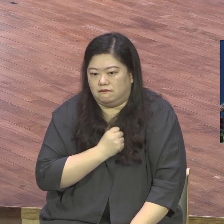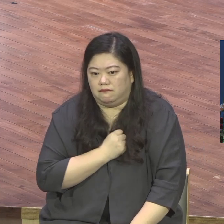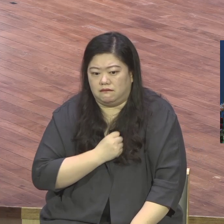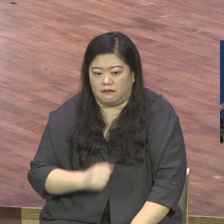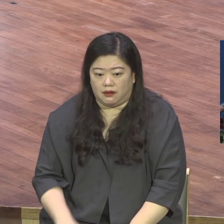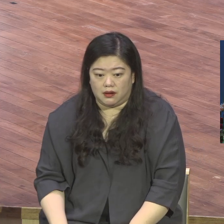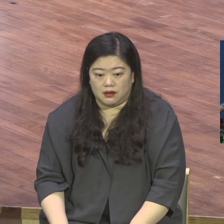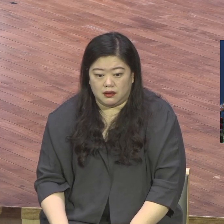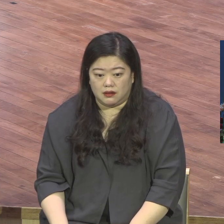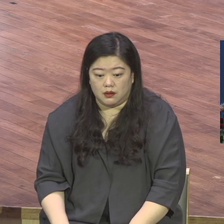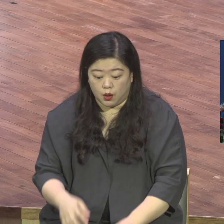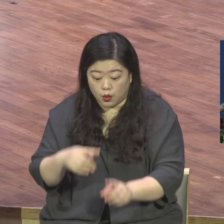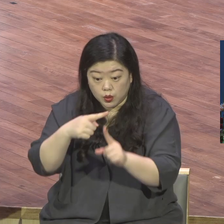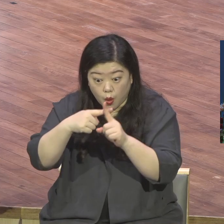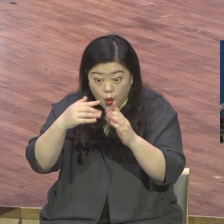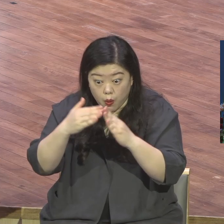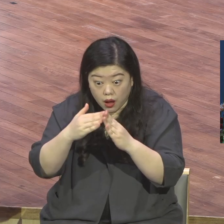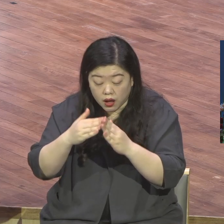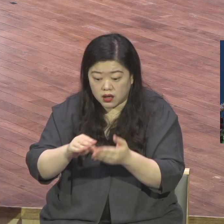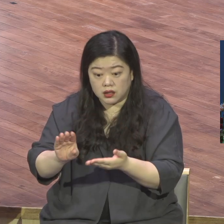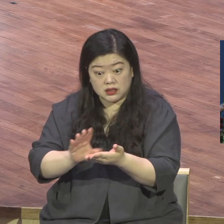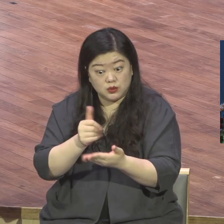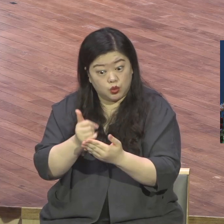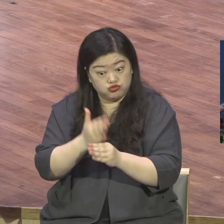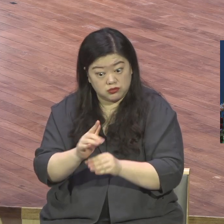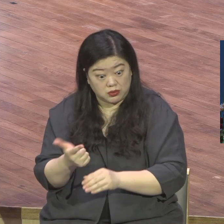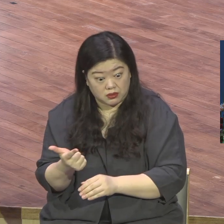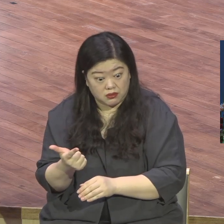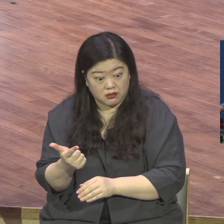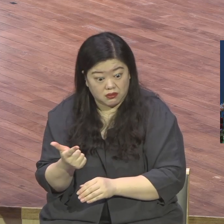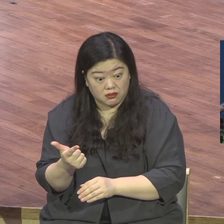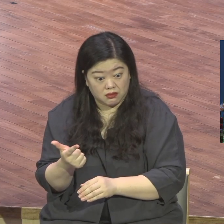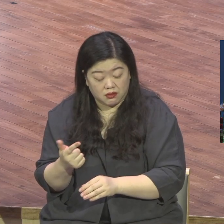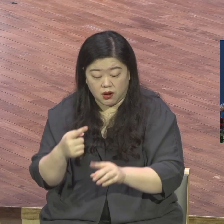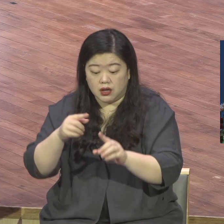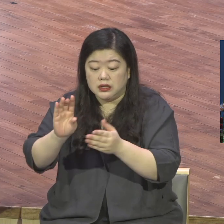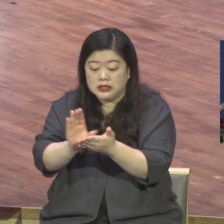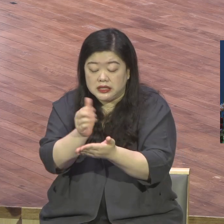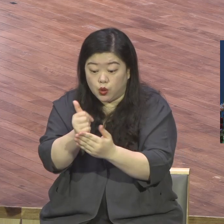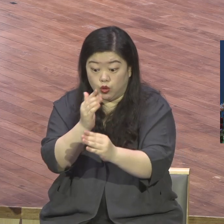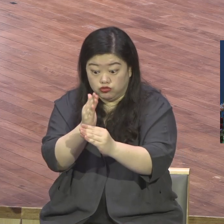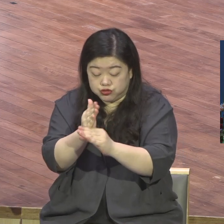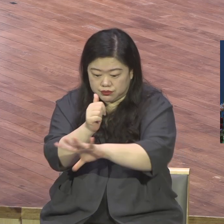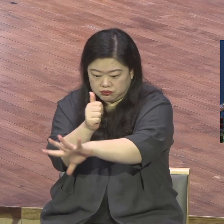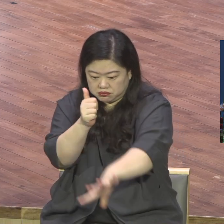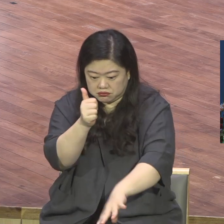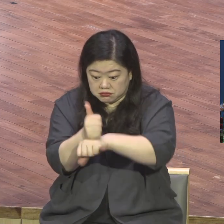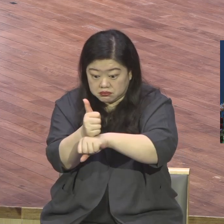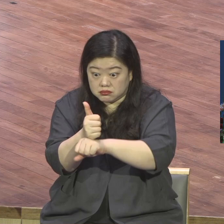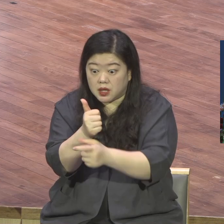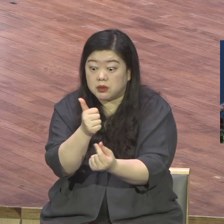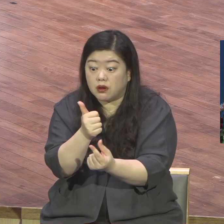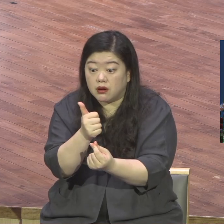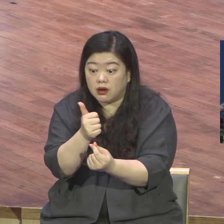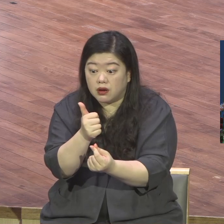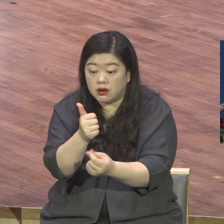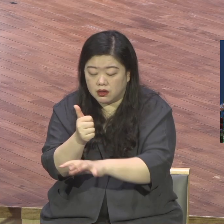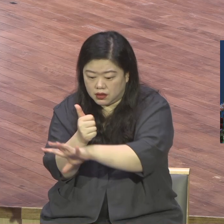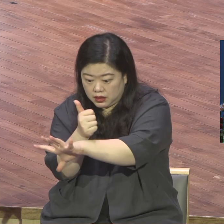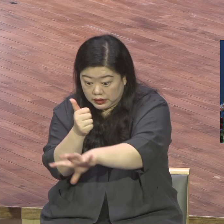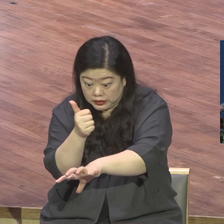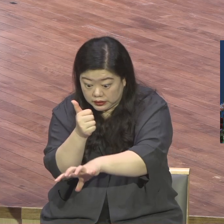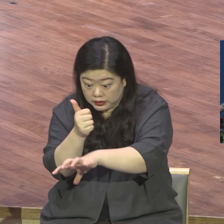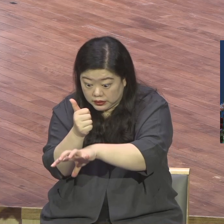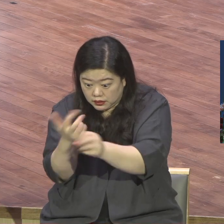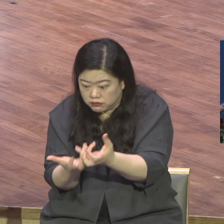그리스도가 주인인데 지체들이 각자 맡은 역할들을 통해서 채워져 가야 되는데 꽉 눌리고 있어요. 꽉 잡고